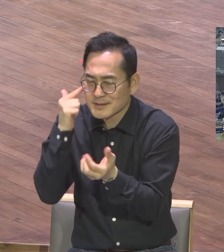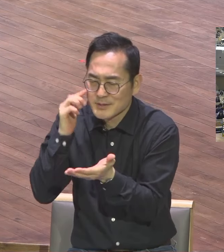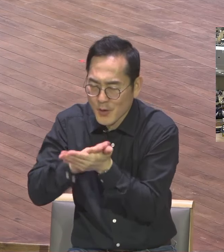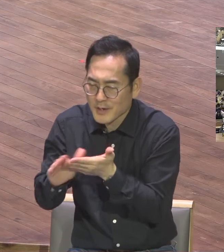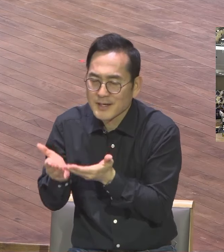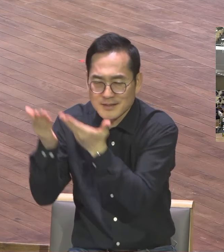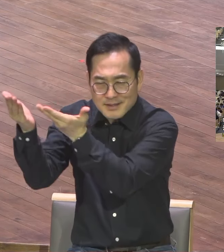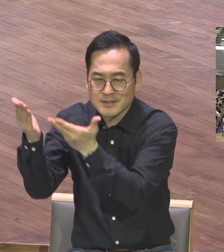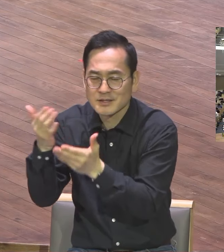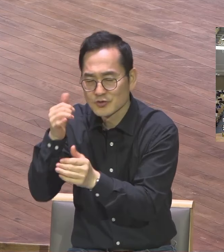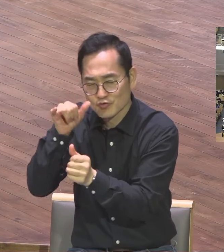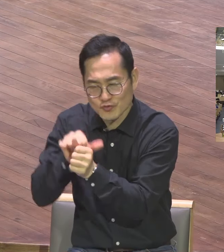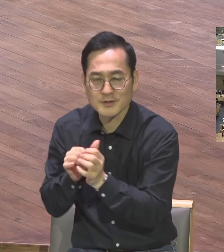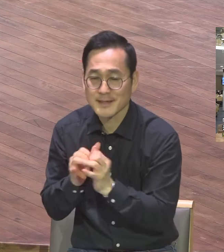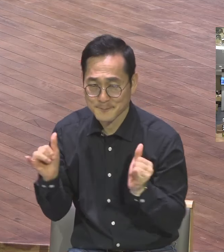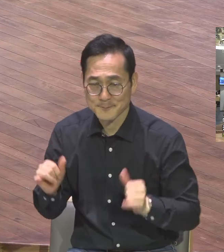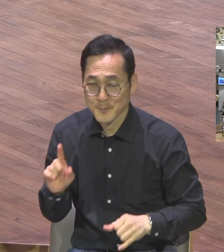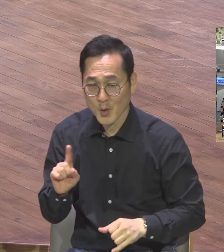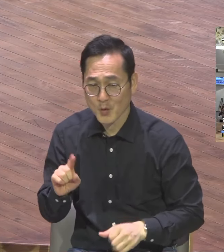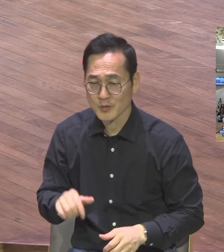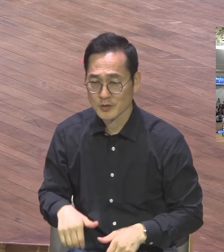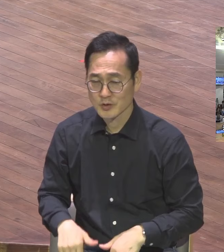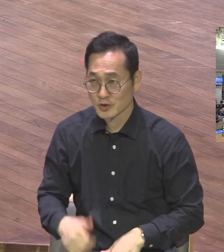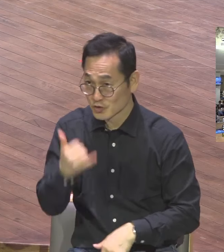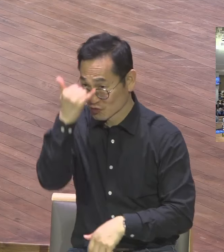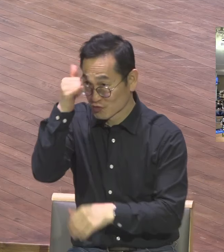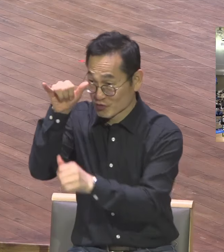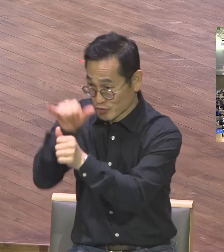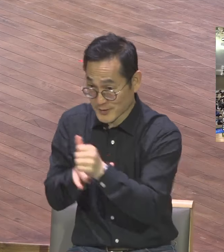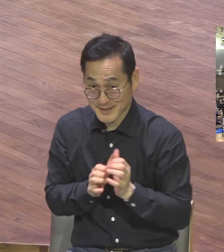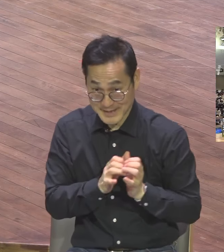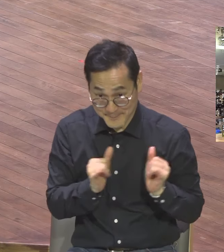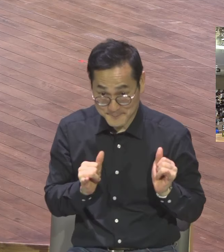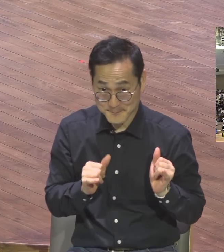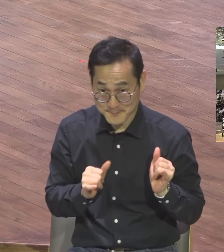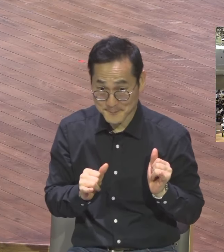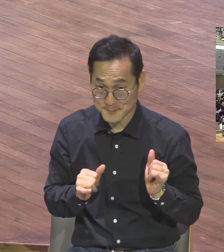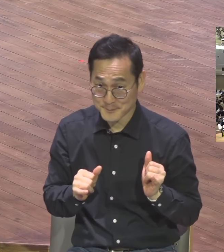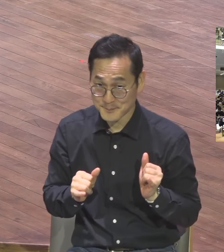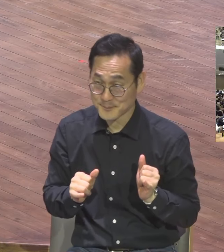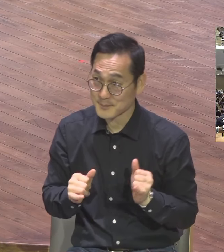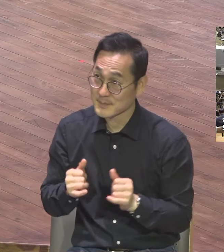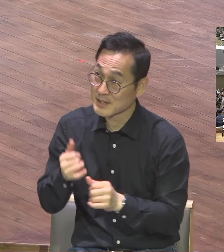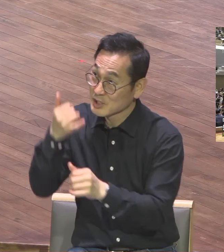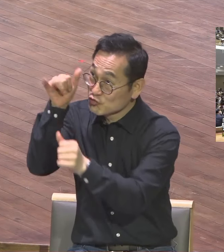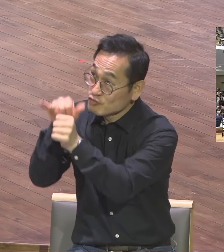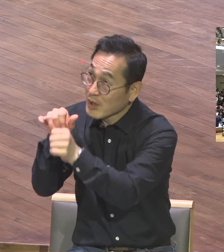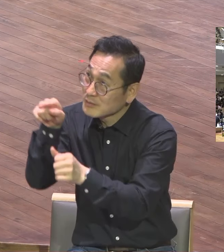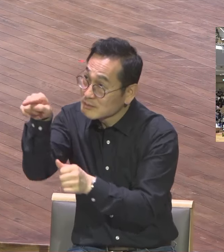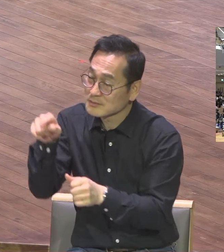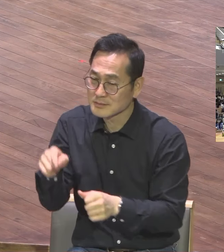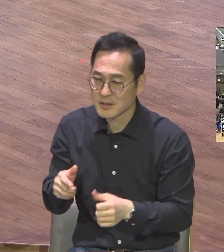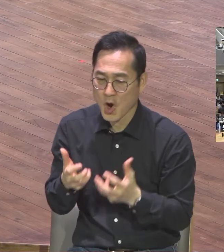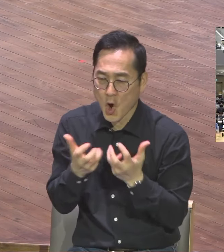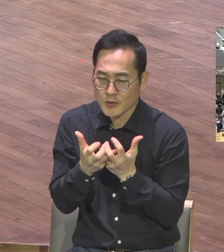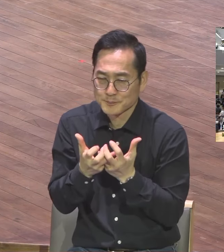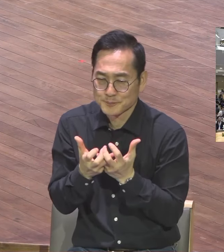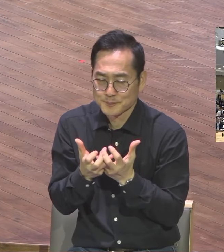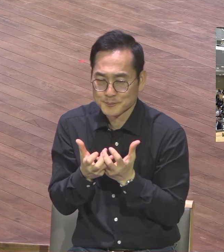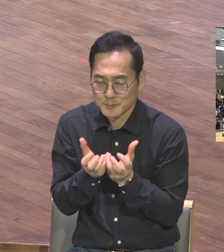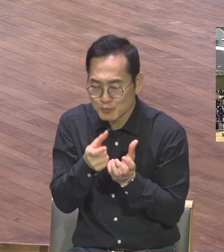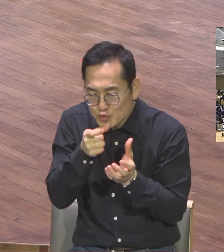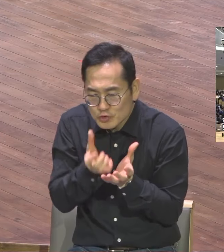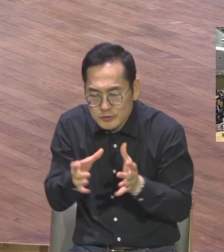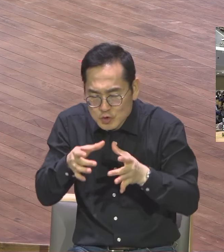충성된 사자는 그를 보낸 이에게 마치 추수하는 날에 얼음 냉수 같아서 능히 그 주인의 마음을